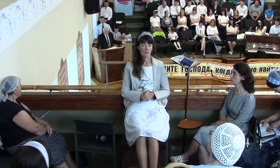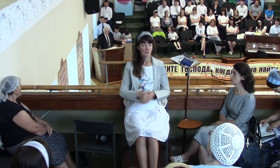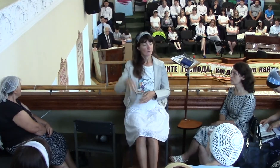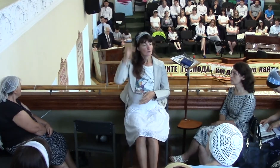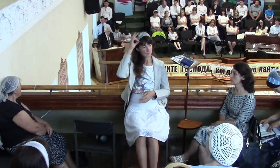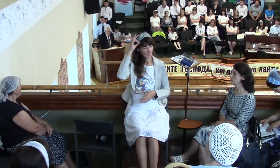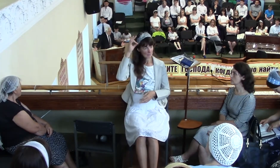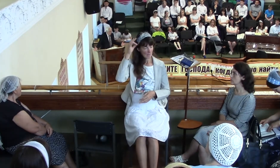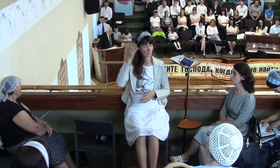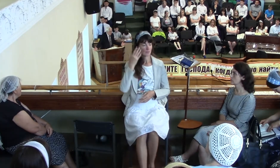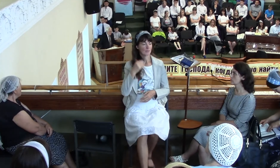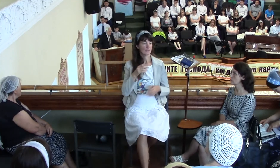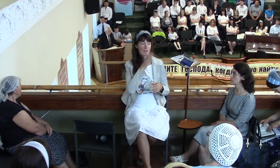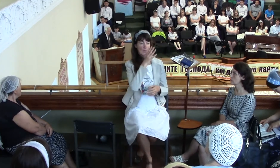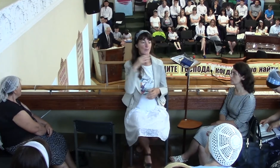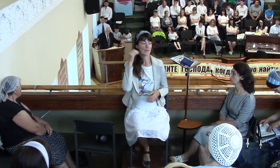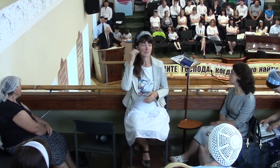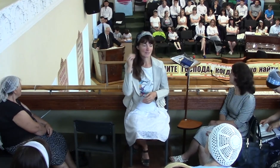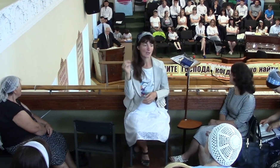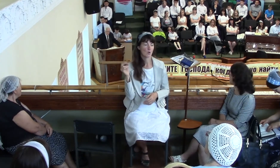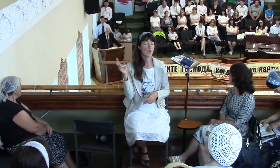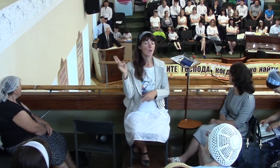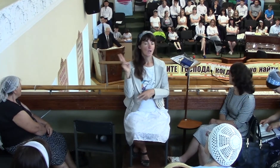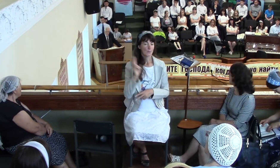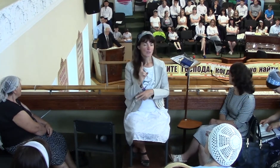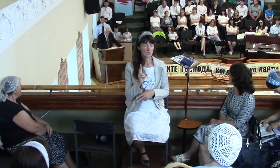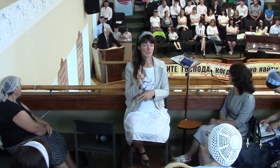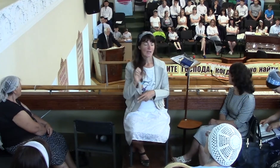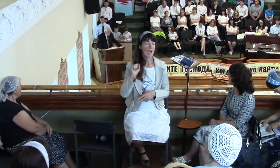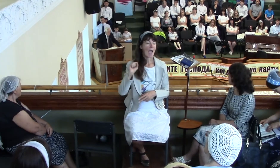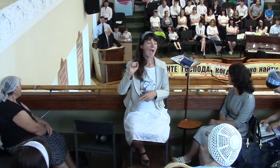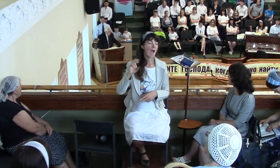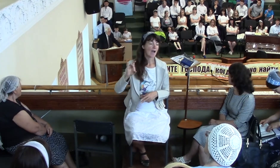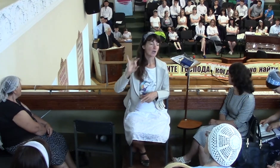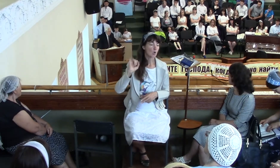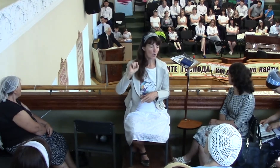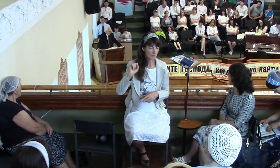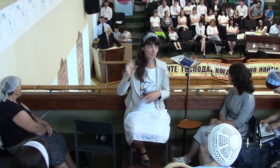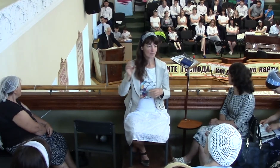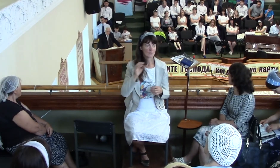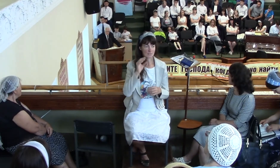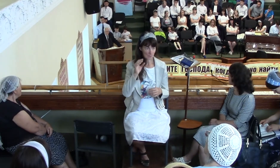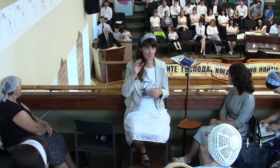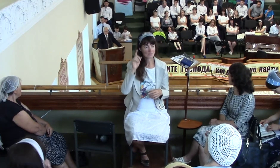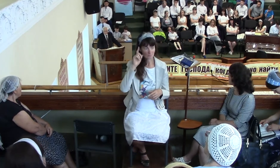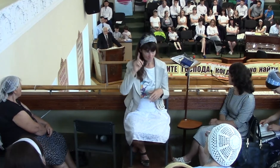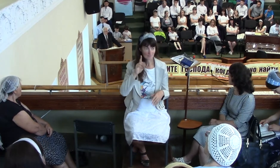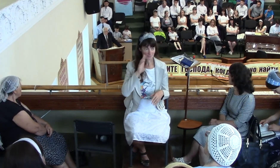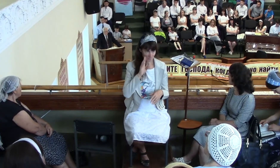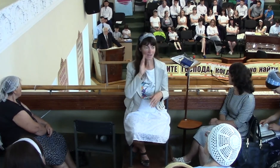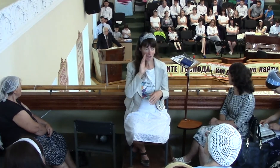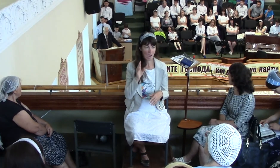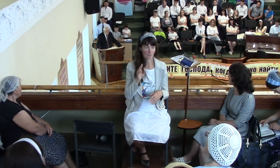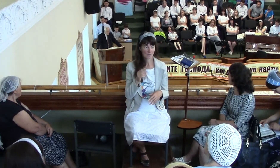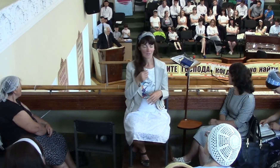такие, 250, помните? Или еще несколько человек возбудили это дело, а мы чем